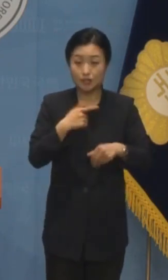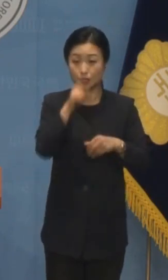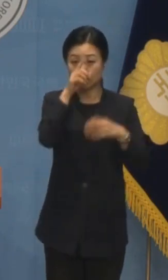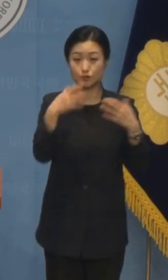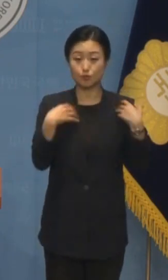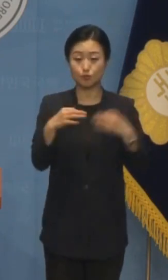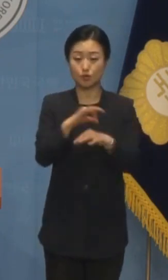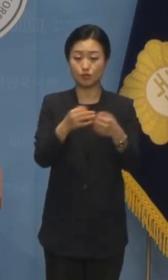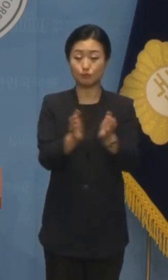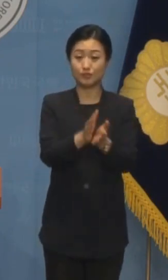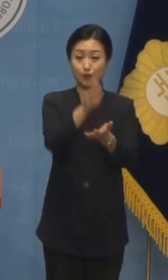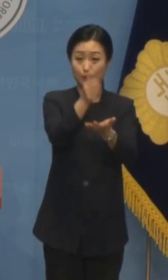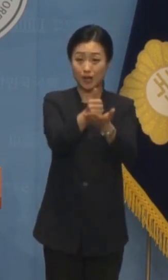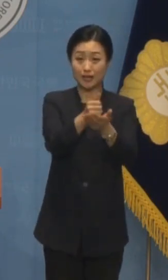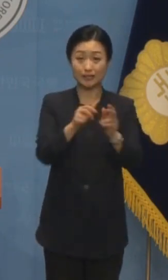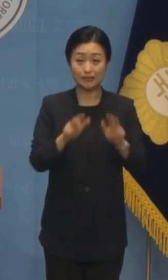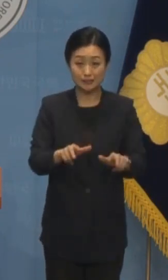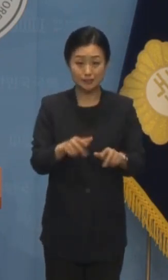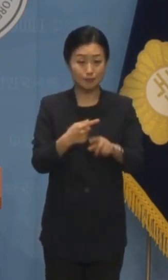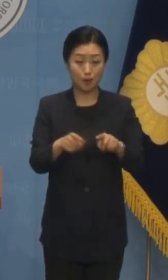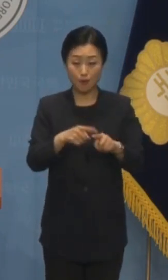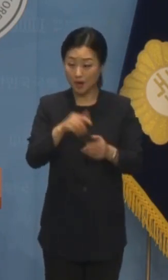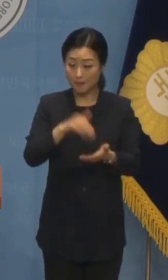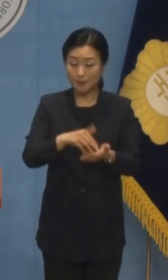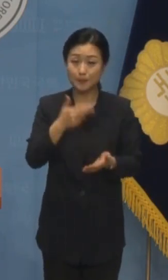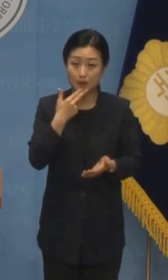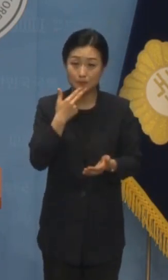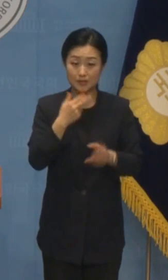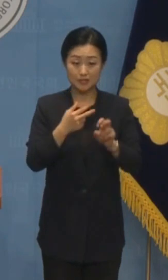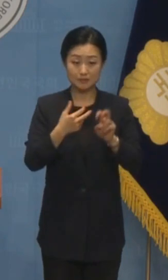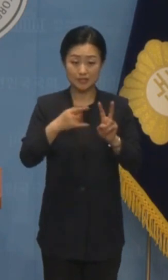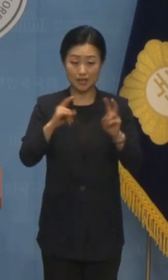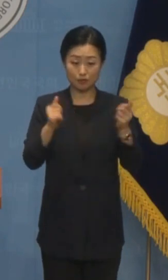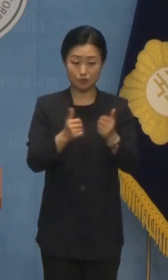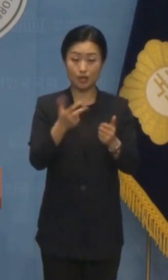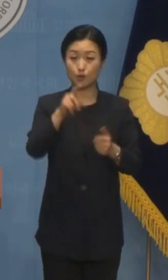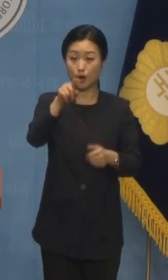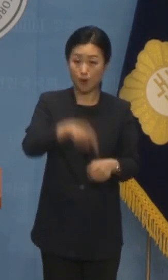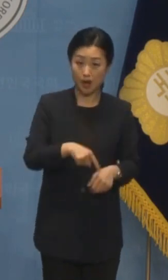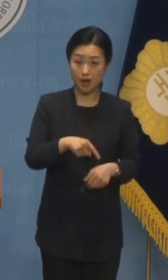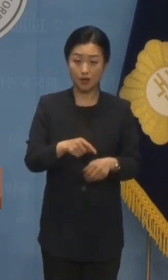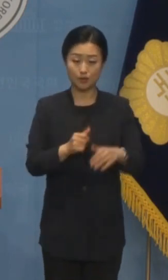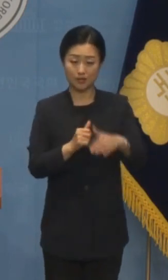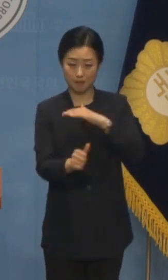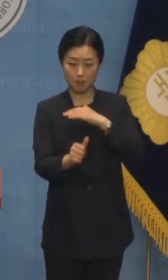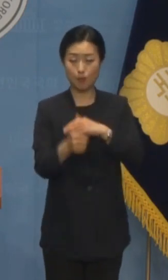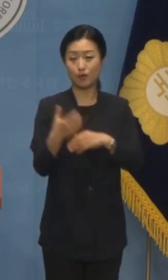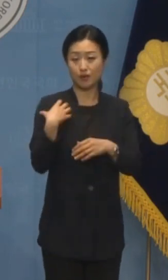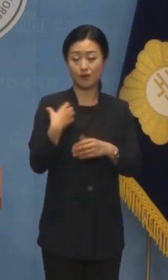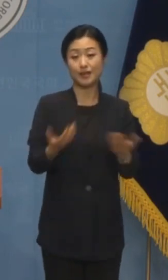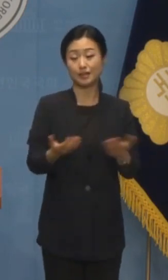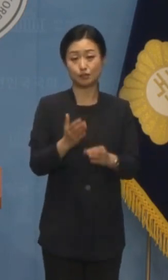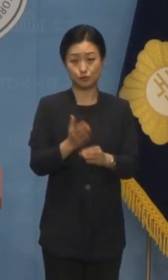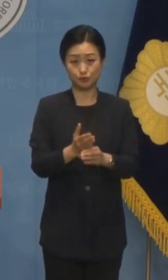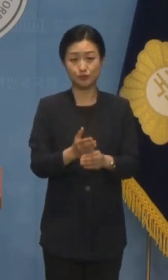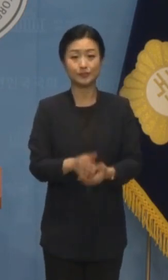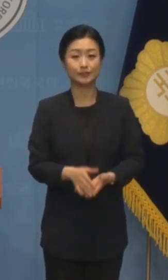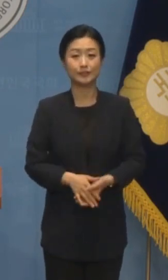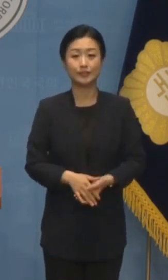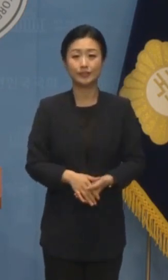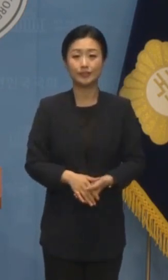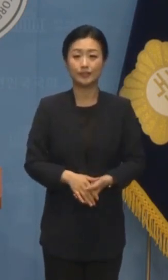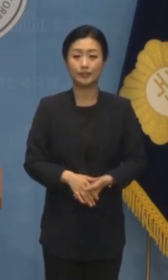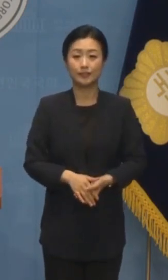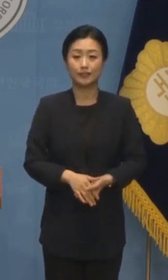초대 경제부총리는 어떤 평가와 반성도 없이 22대 국회에 돌아와서 집권여당의 원내대표라는 중책을 맡고